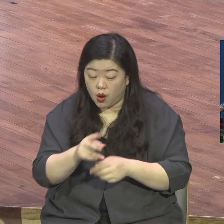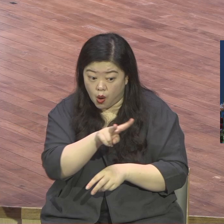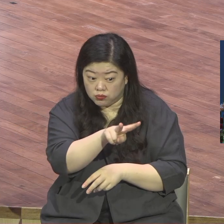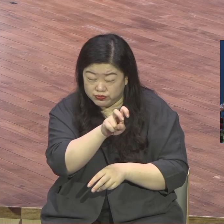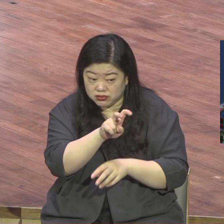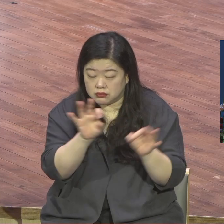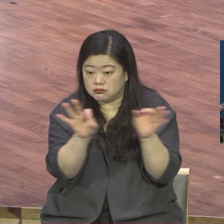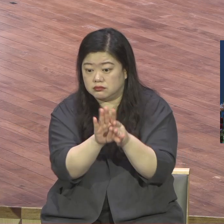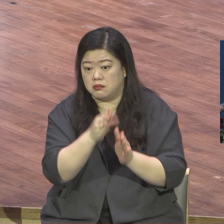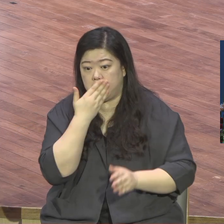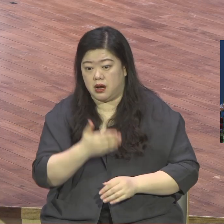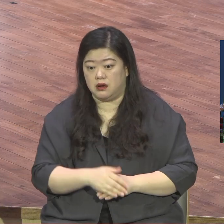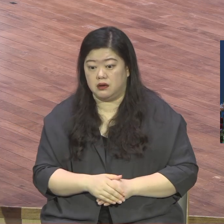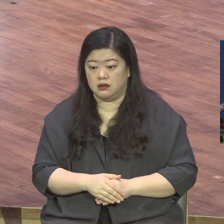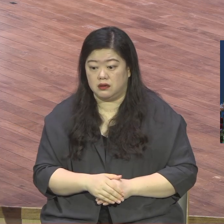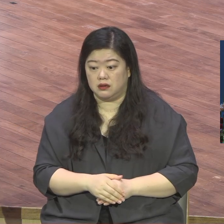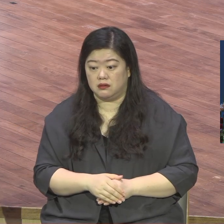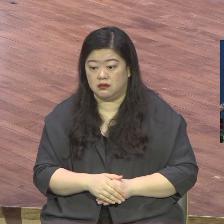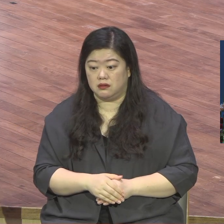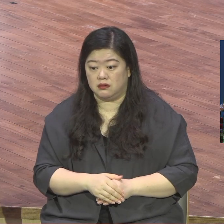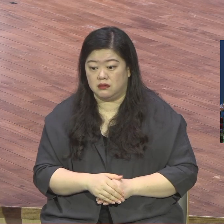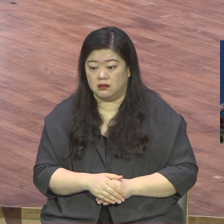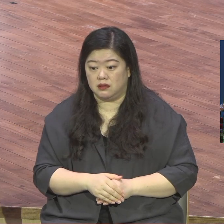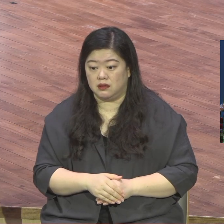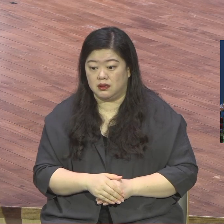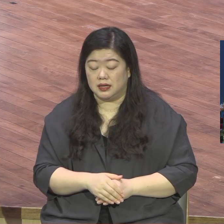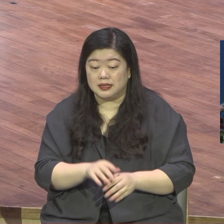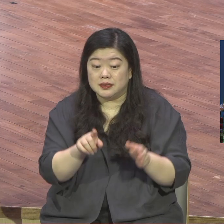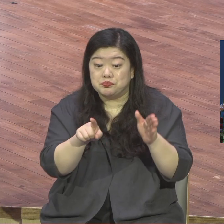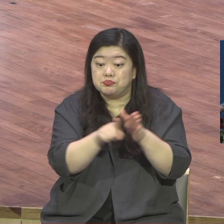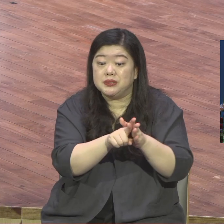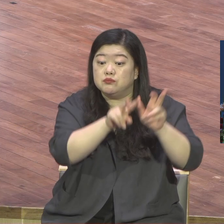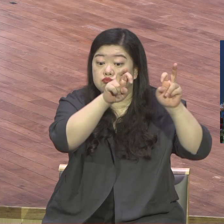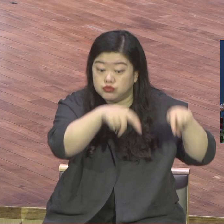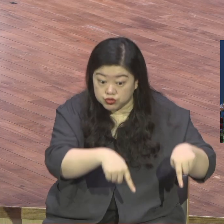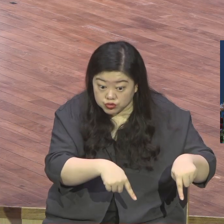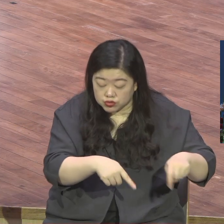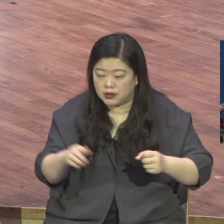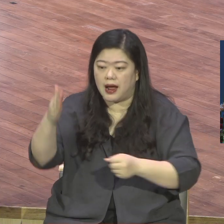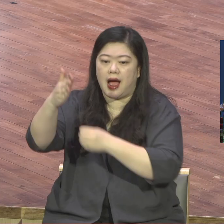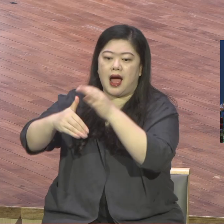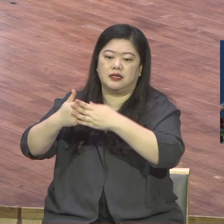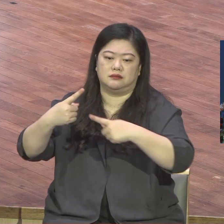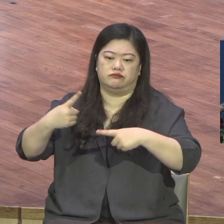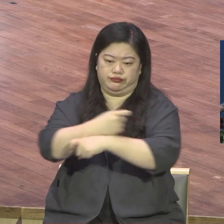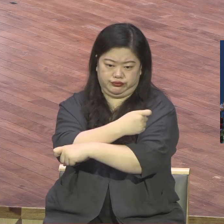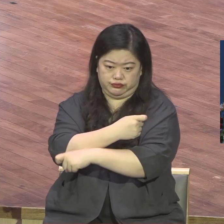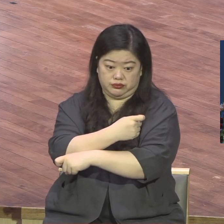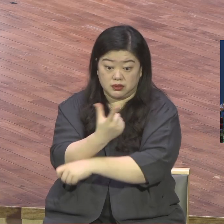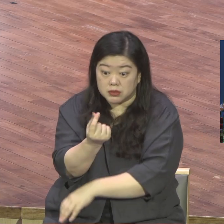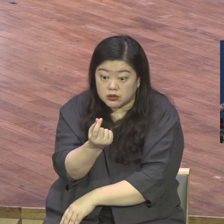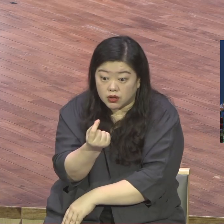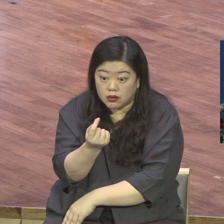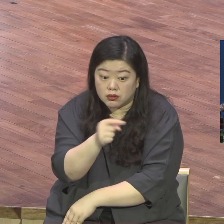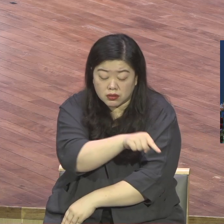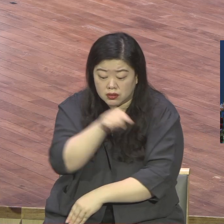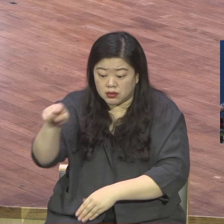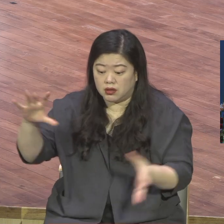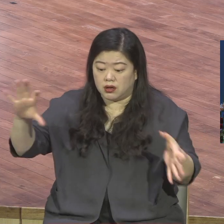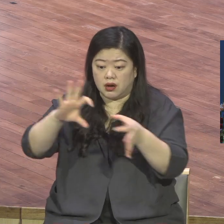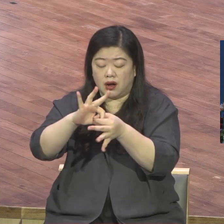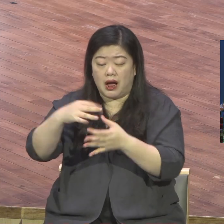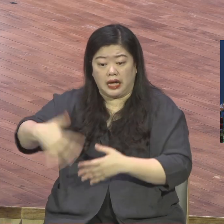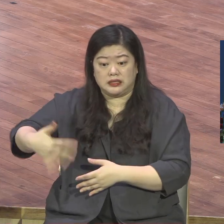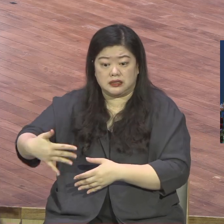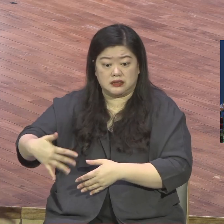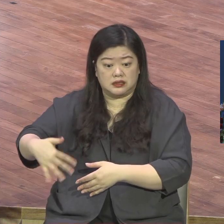화목하게 바꾸어 주는 역할. 불신자는 다 하나님과 원수 관계, 원수거든요. 이 화목하게, 하나님과 화목하게